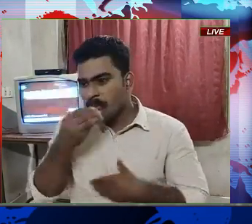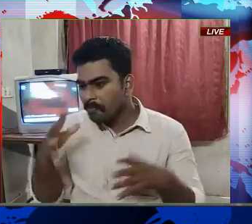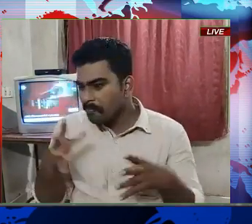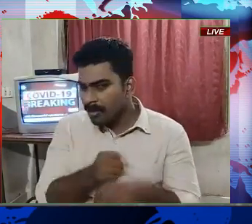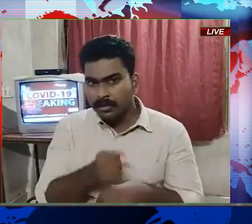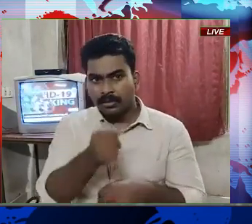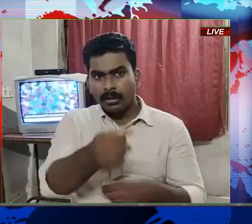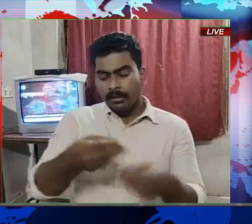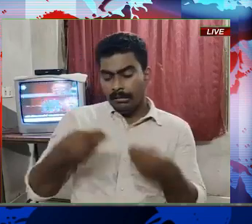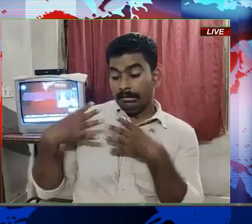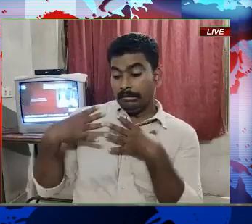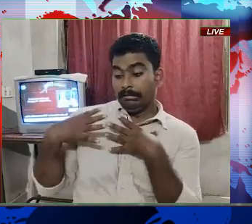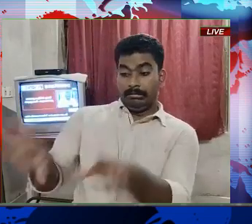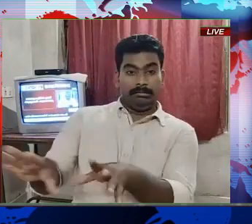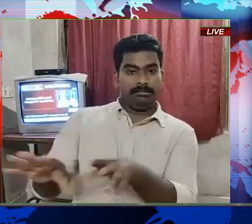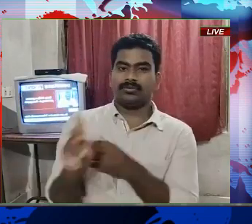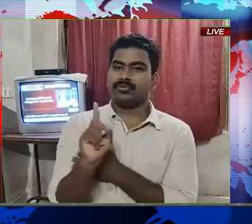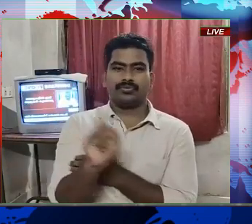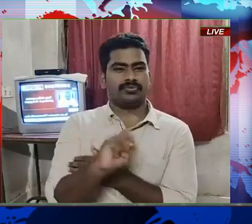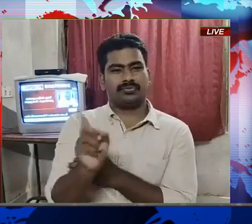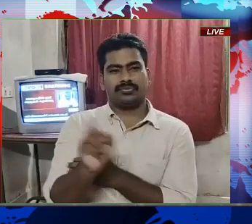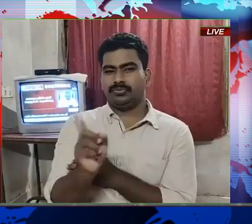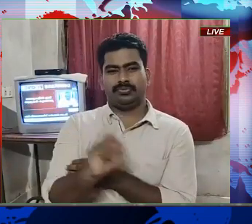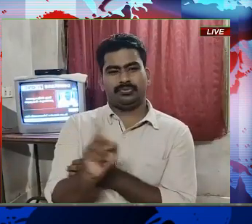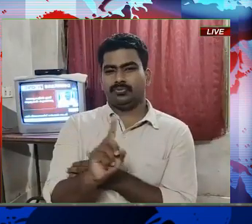ചില തൊഴിലുടമകൾ